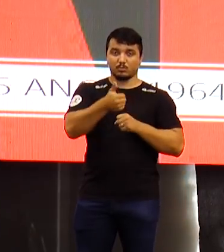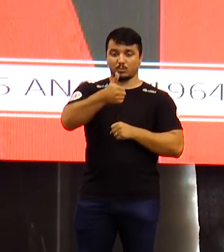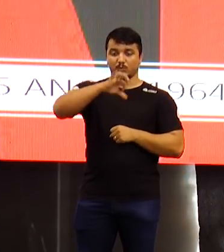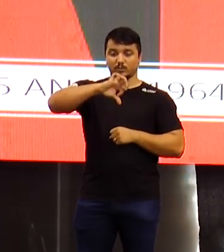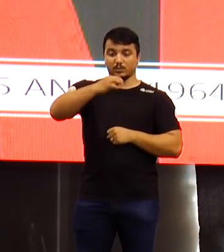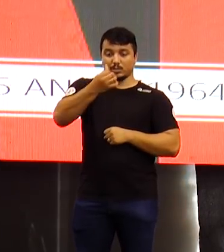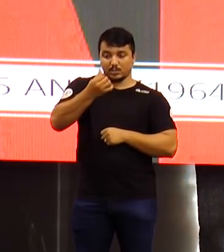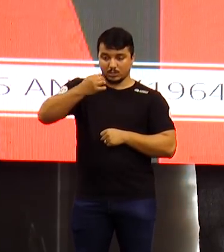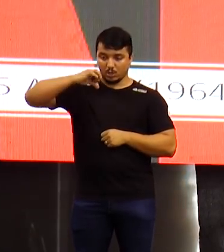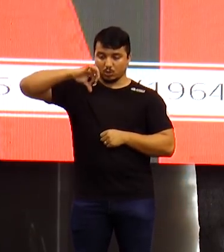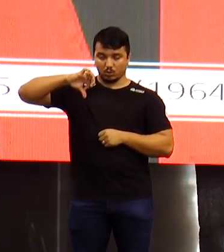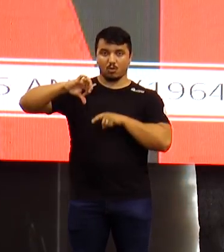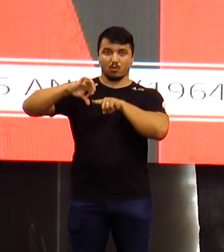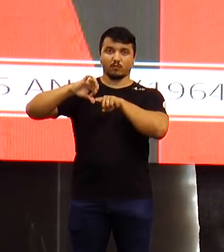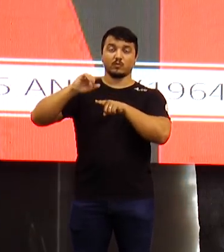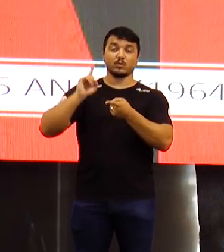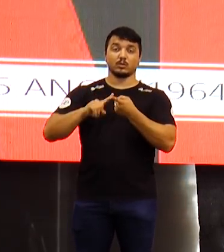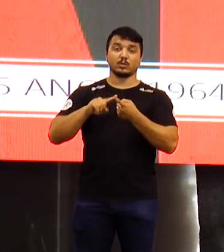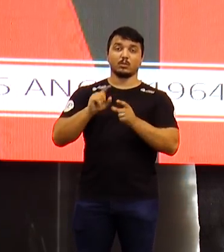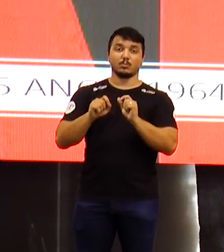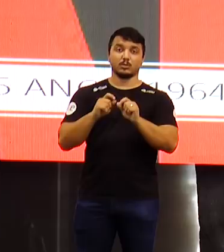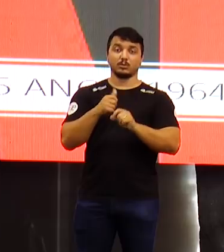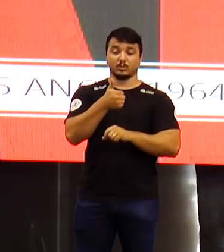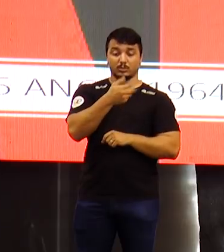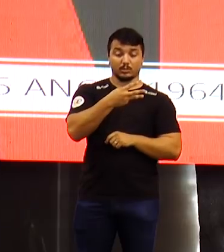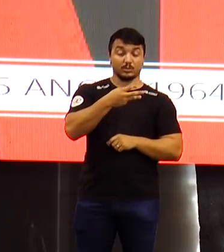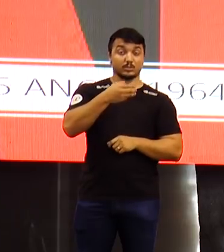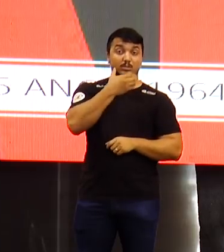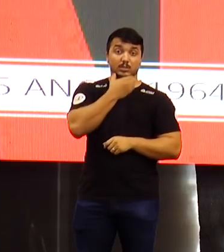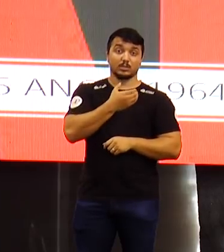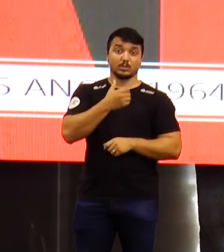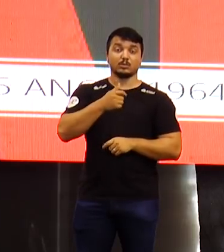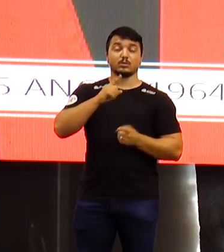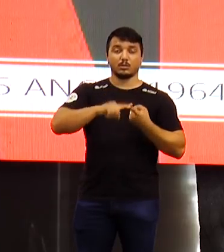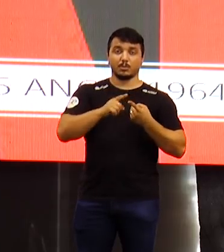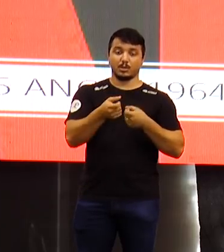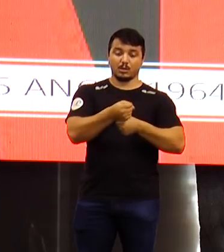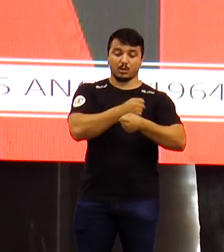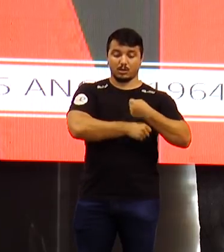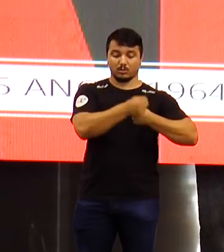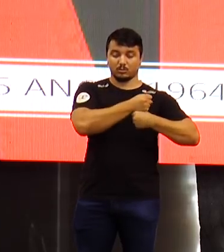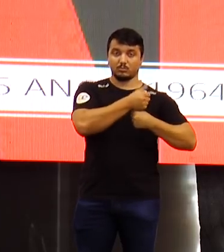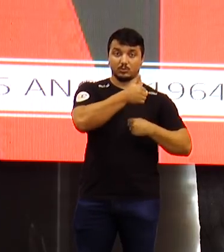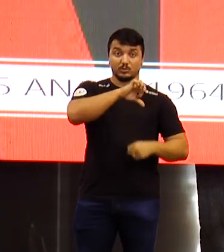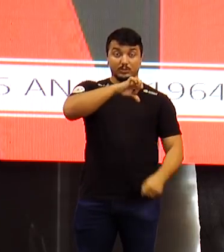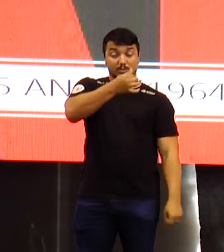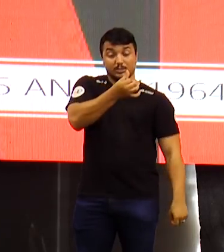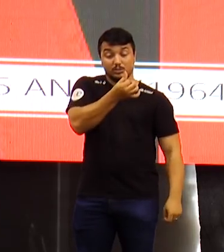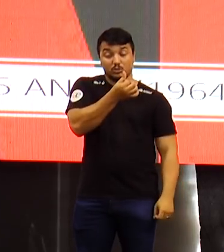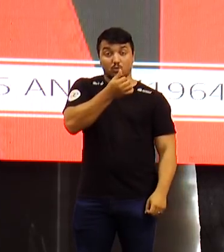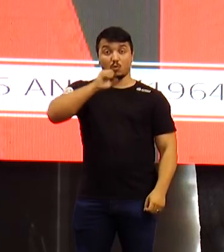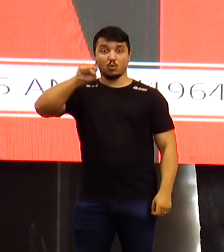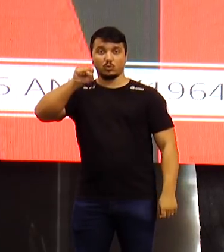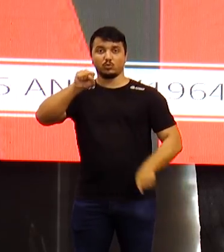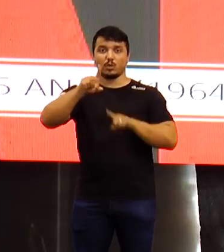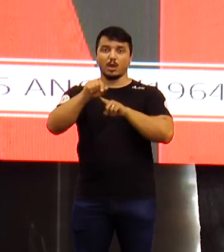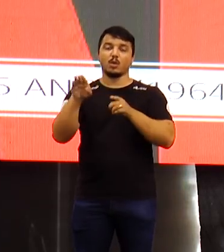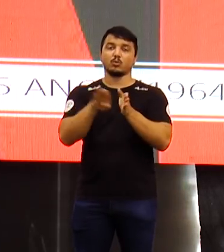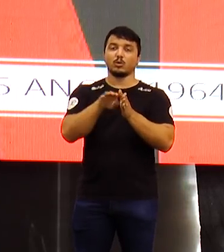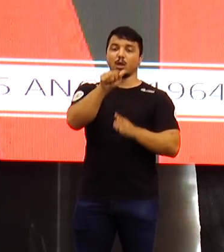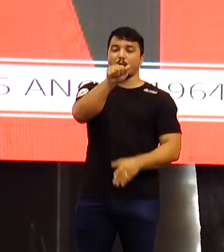1969, certo? Aliás, desculpa, 13 de dezembro de 1968, e a chegada do